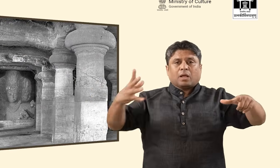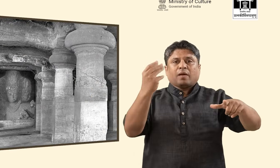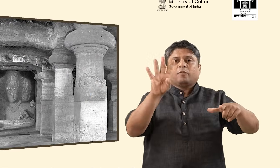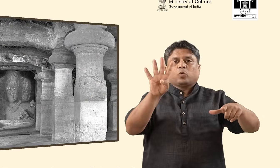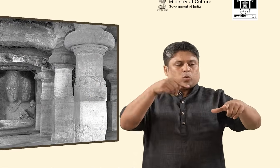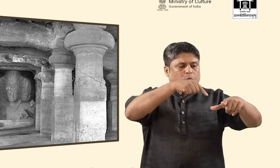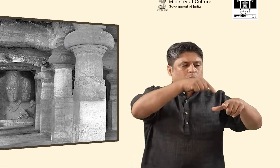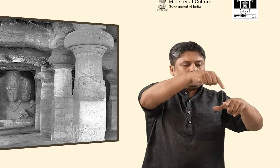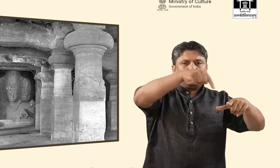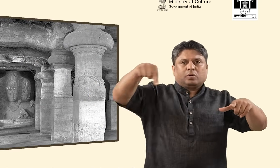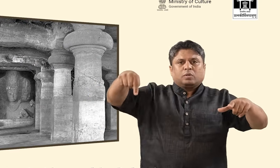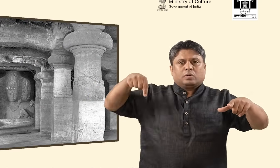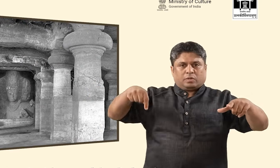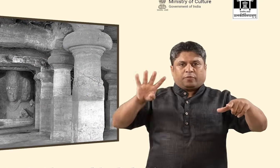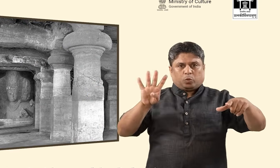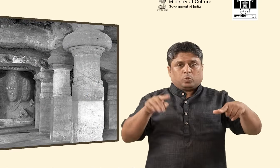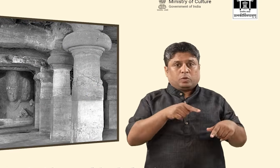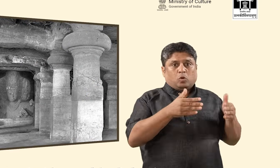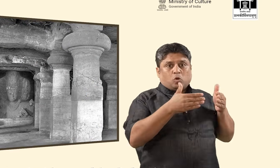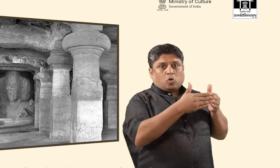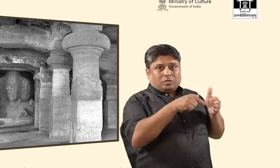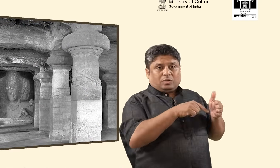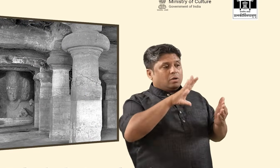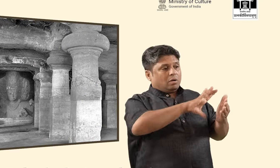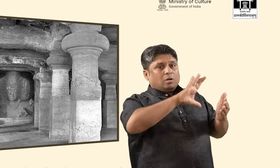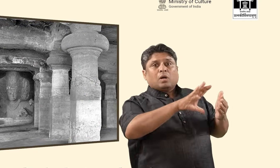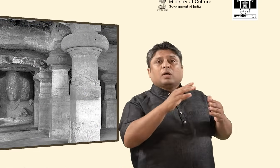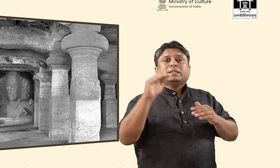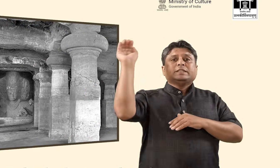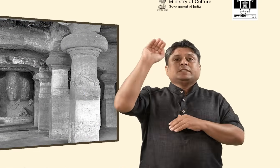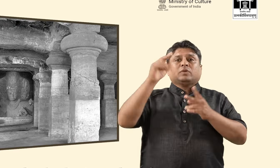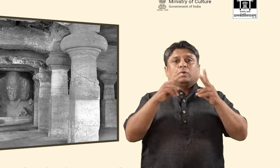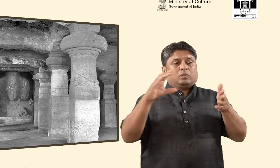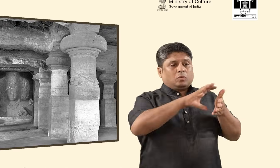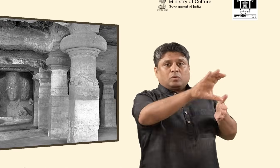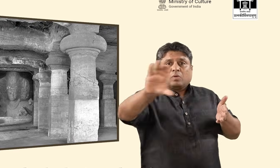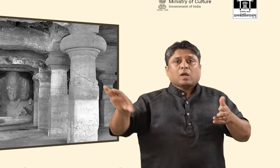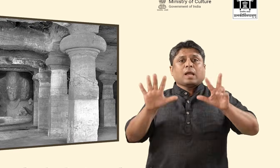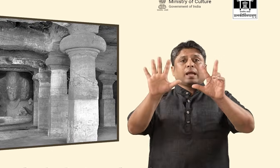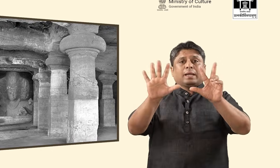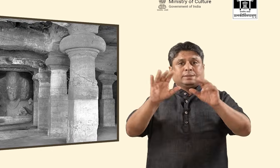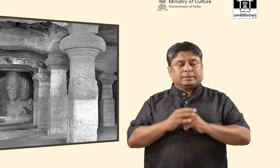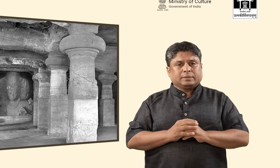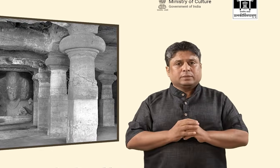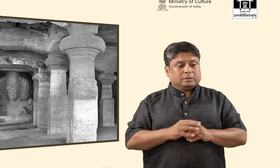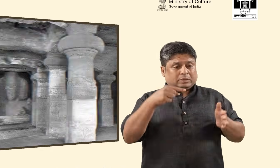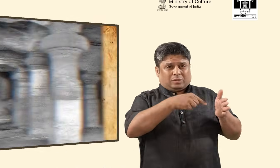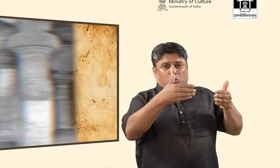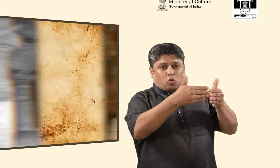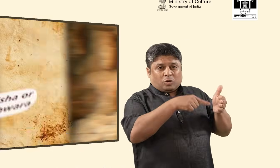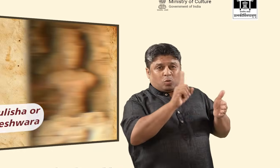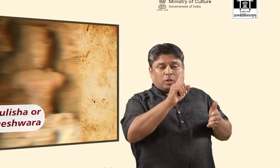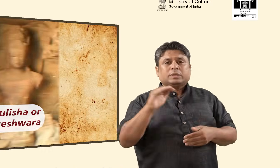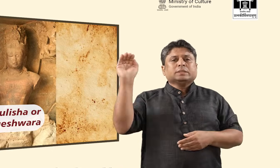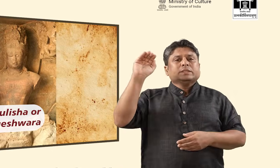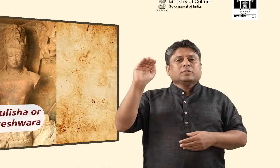कोपऱ्यांमध्ये भगवान शंकरांची 8 कोरीव शिल्पे आहेत, ज्यामध्ये पुढील शिल्पांचा समावेश आहे: